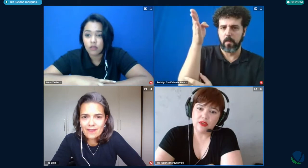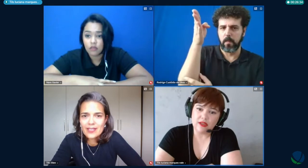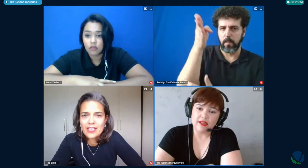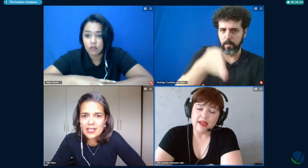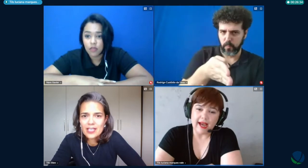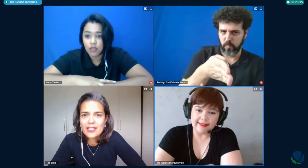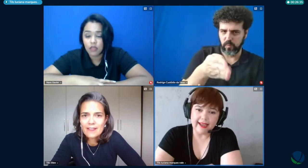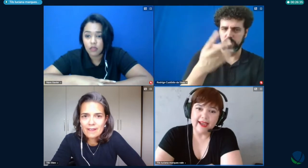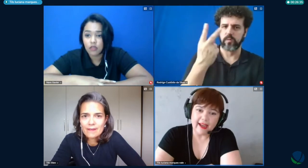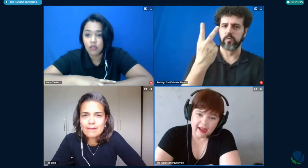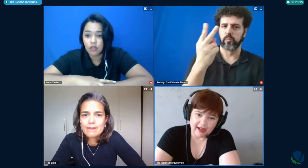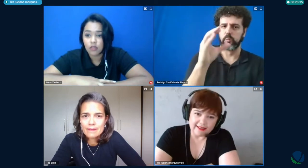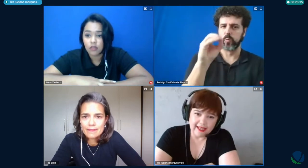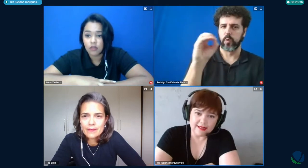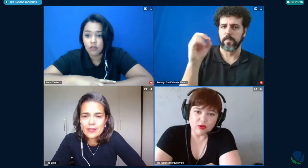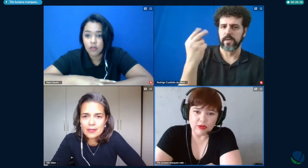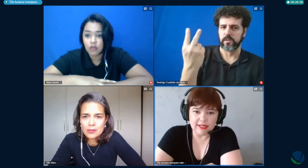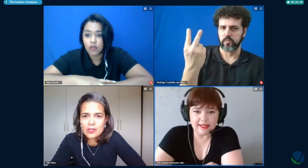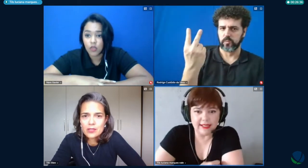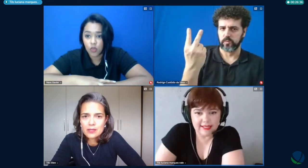10.600, a